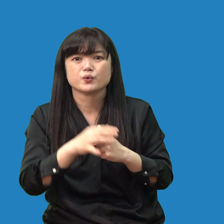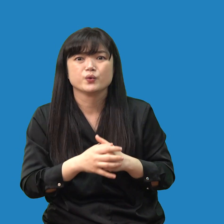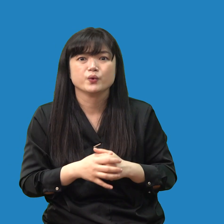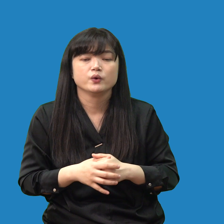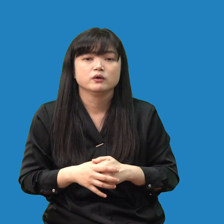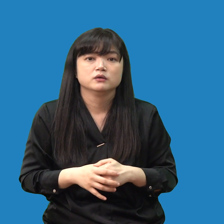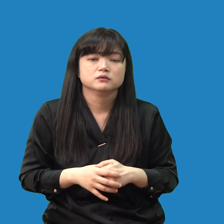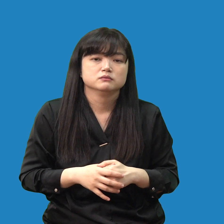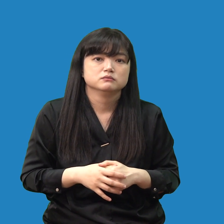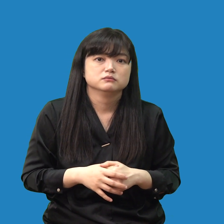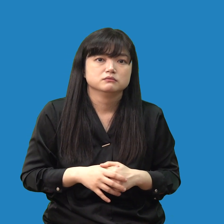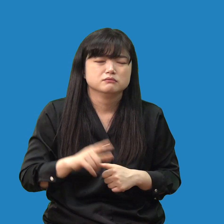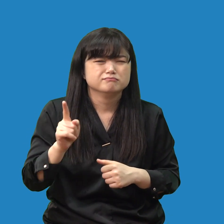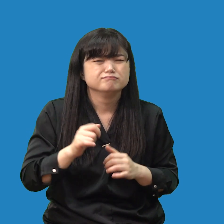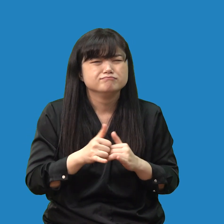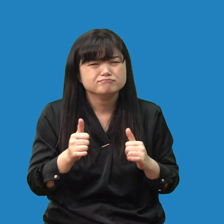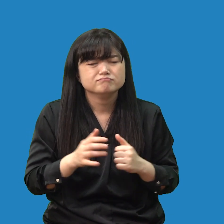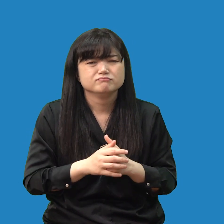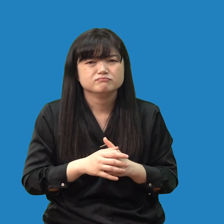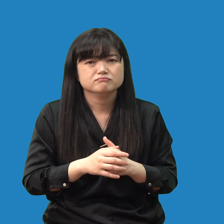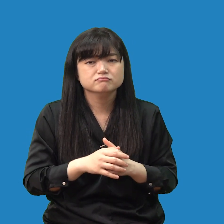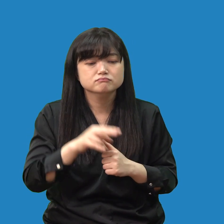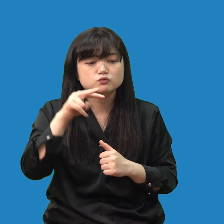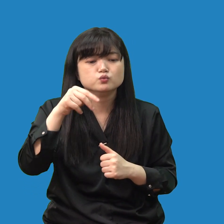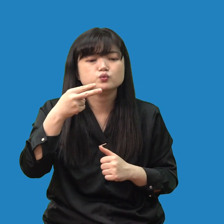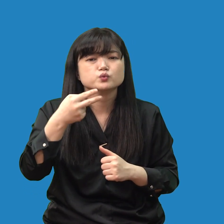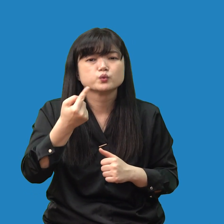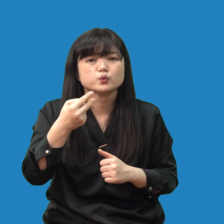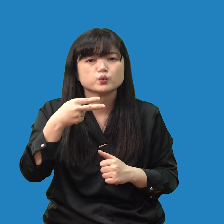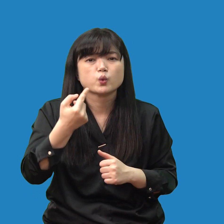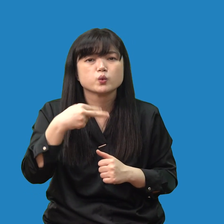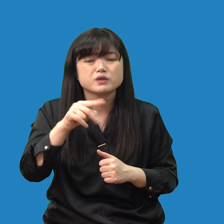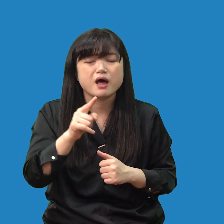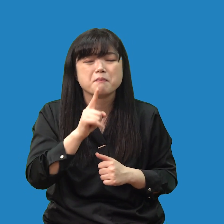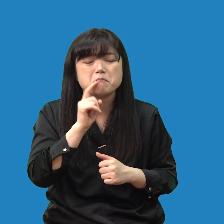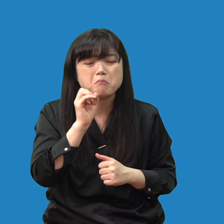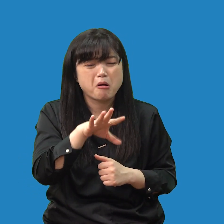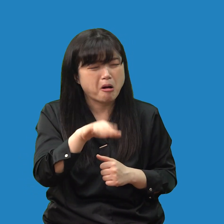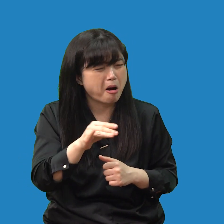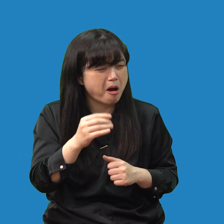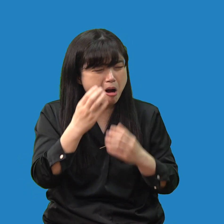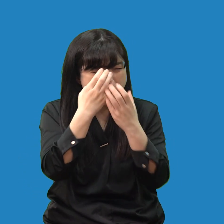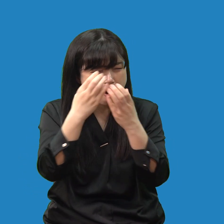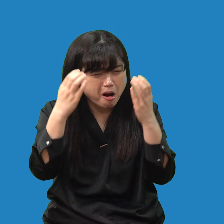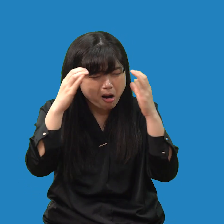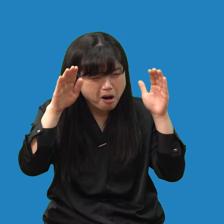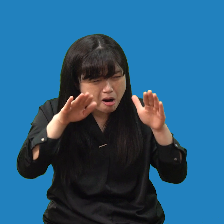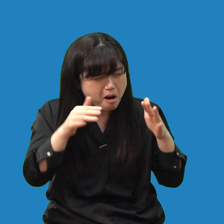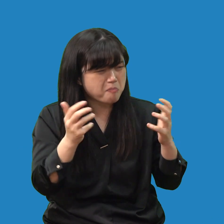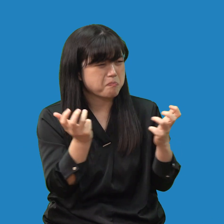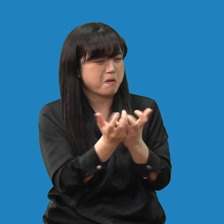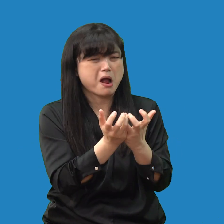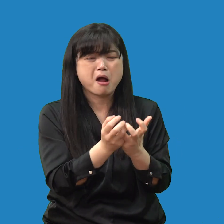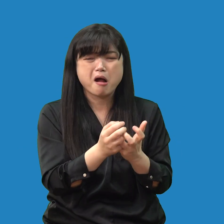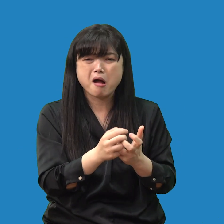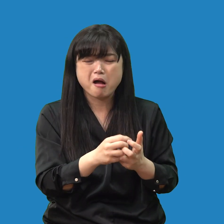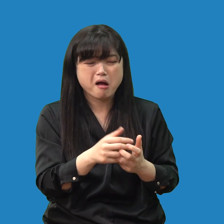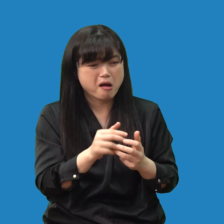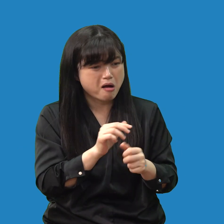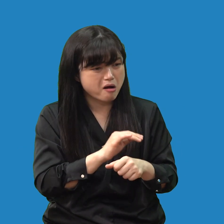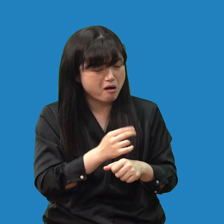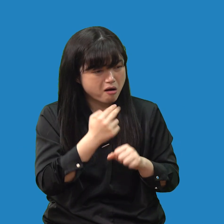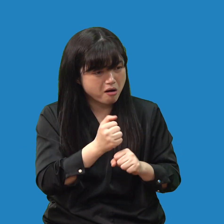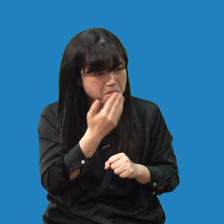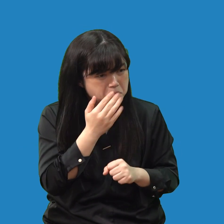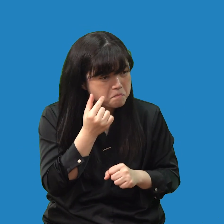있었습니다. 어떤 분이 수도사들에게 어떻게 이 무슬림들 가운데 그렇게 잘